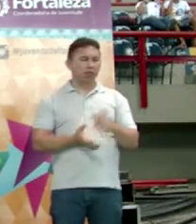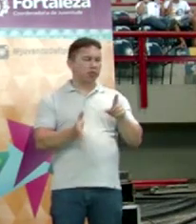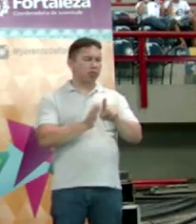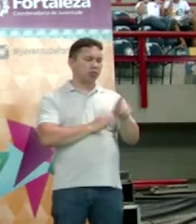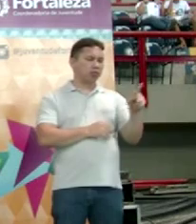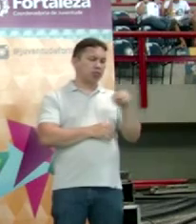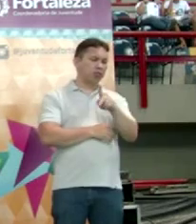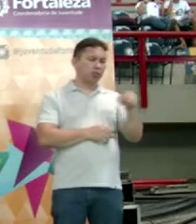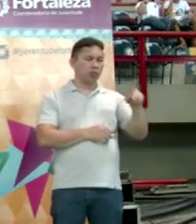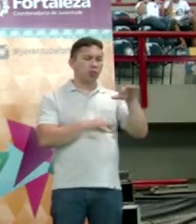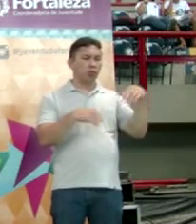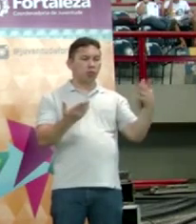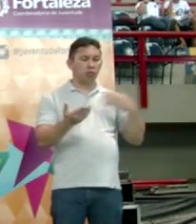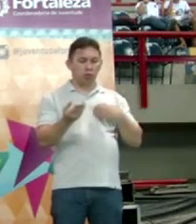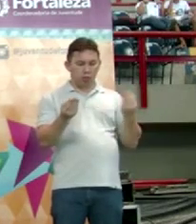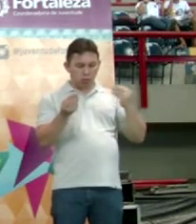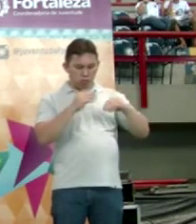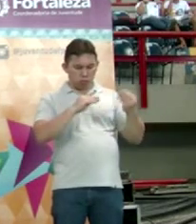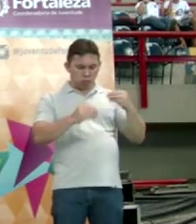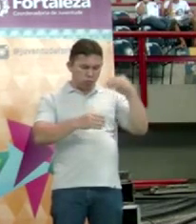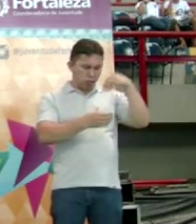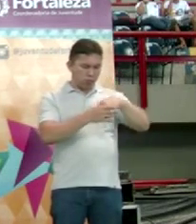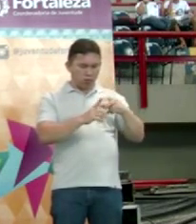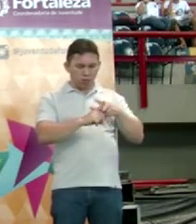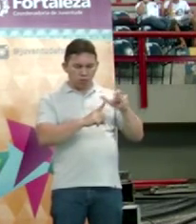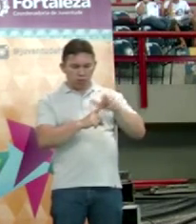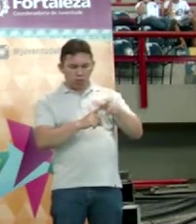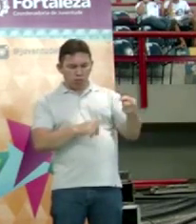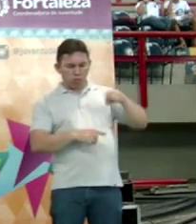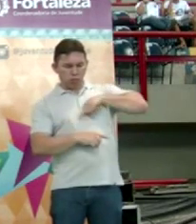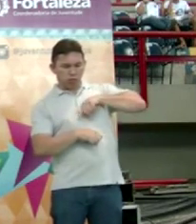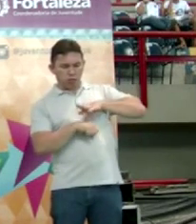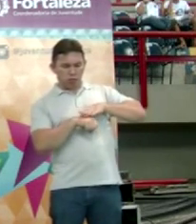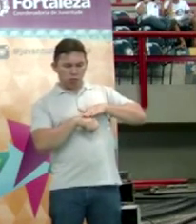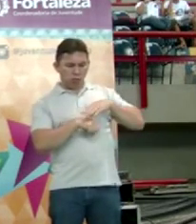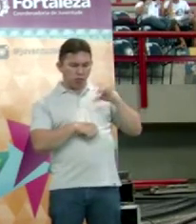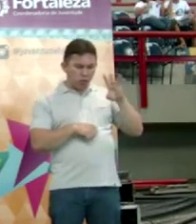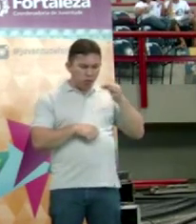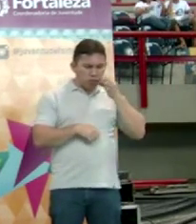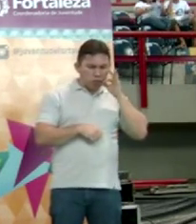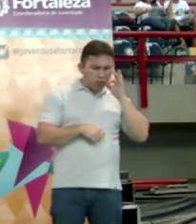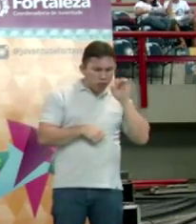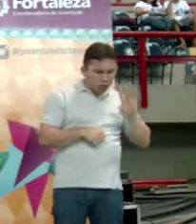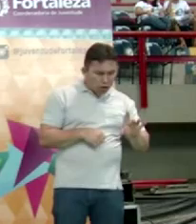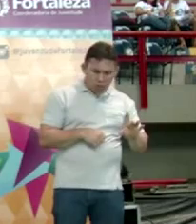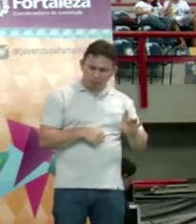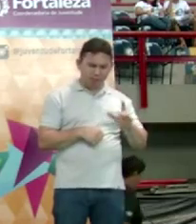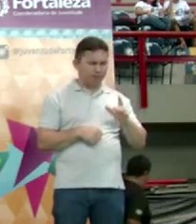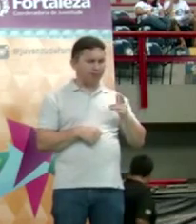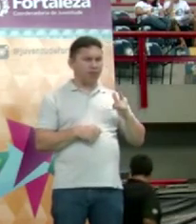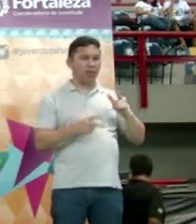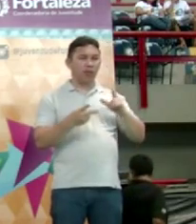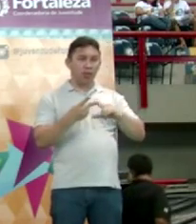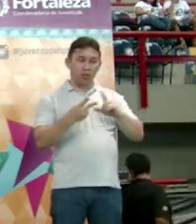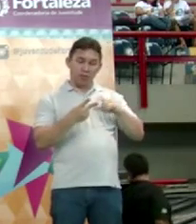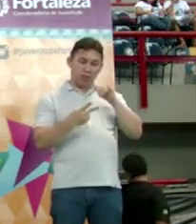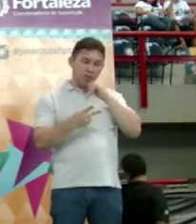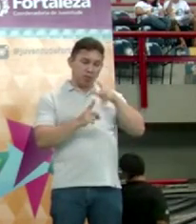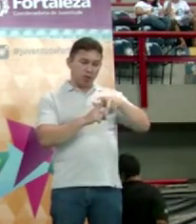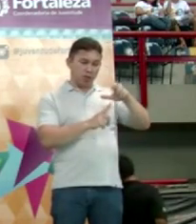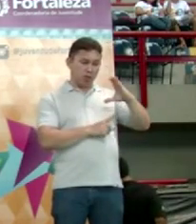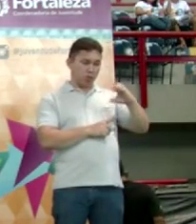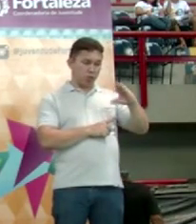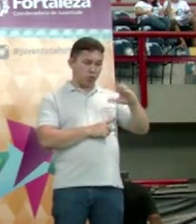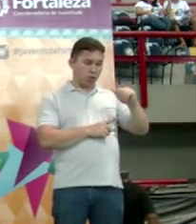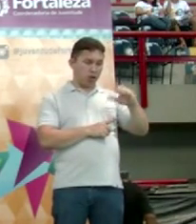Professor, qual a substância usada nos refrigerantes que nos causa tanto mal? É só a cafeína? Não. A Coca-Cola, ela